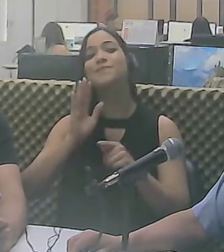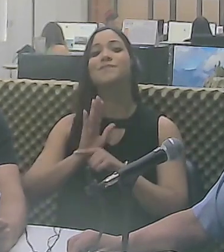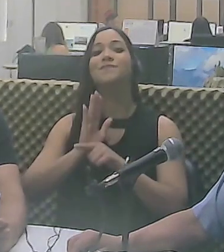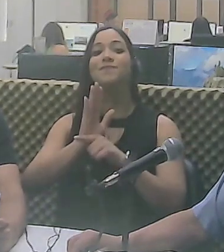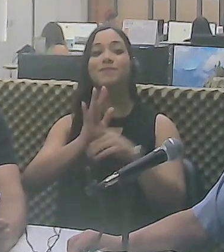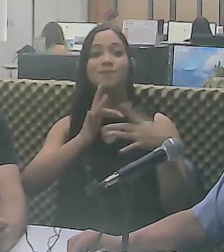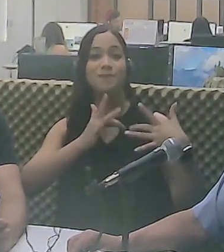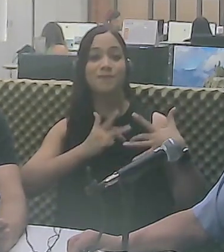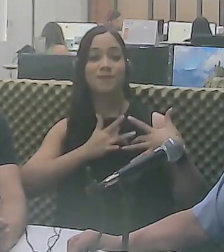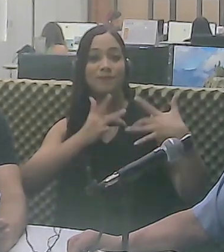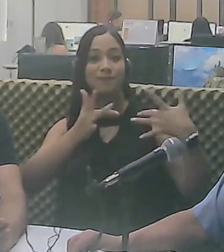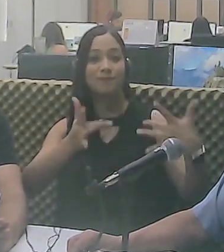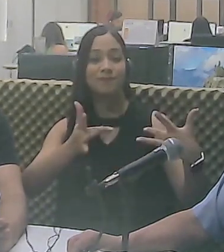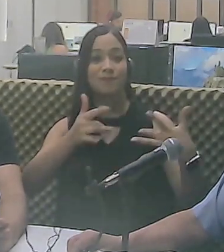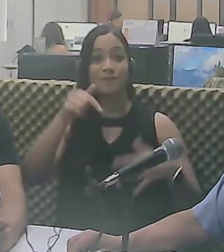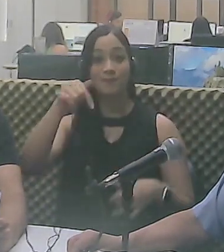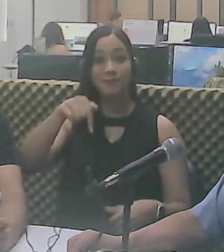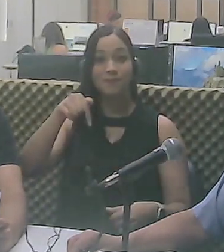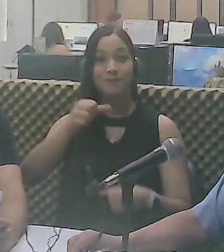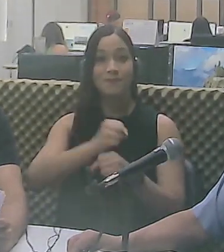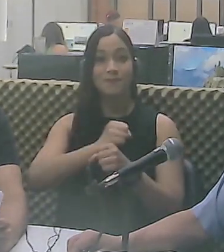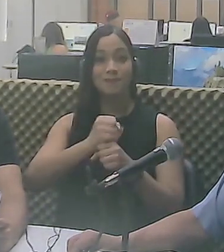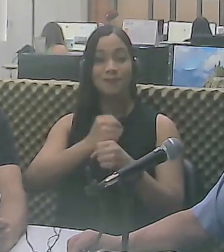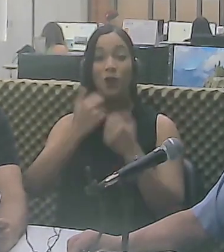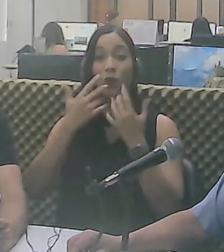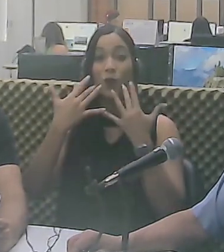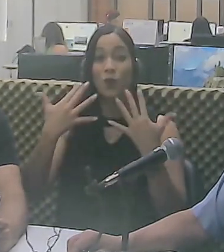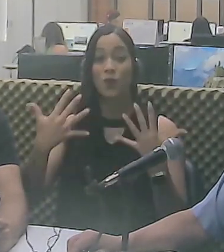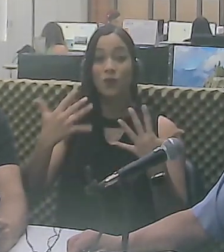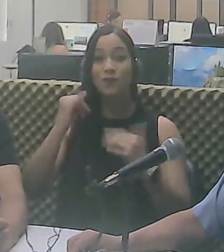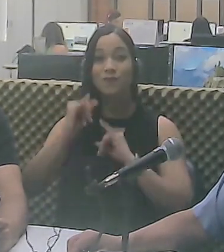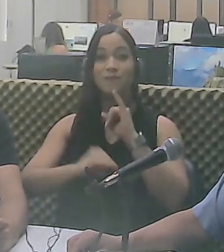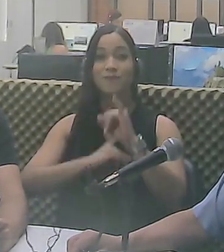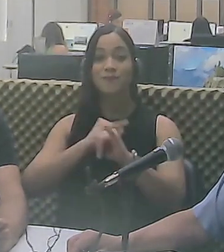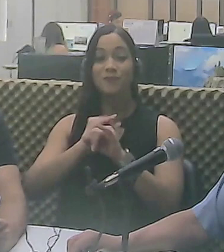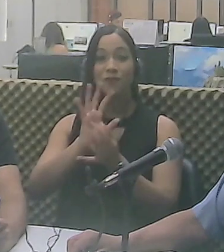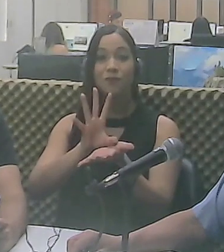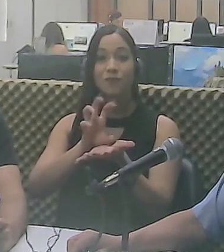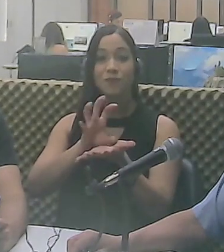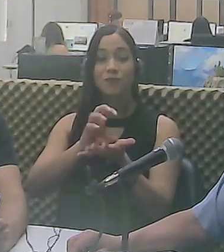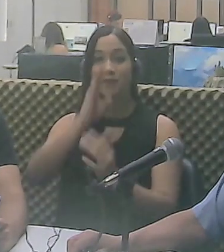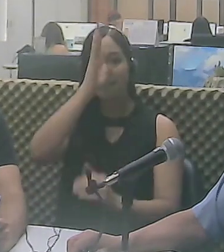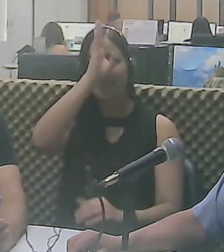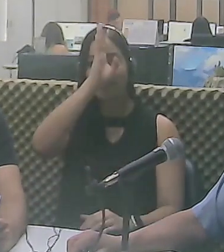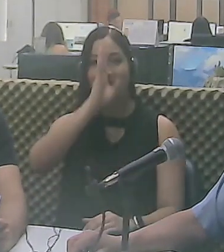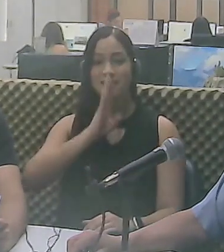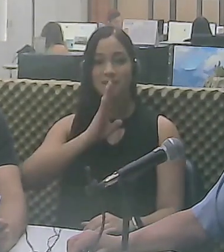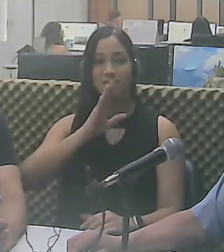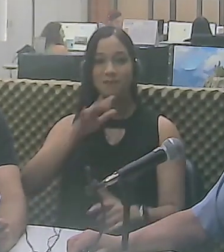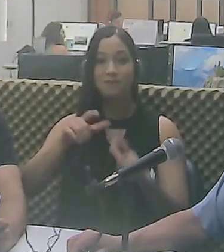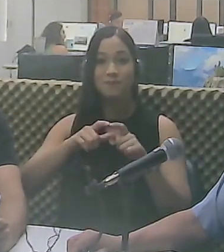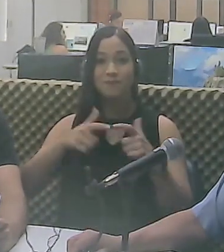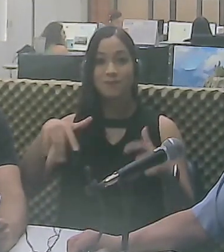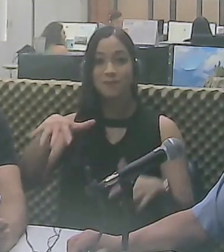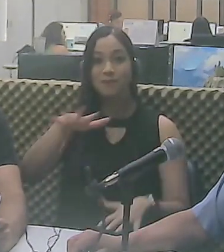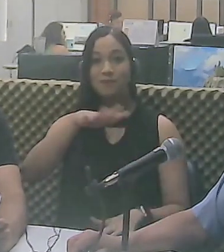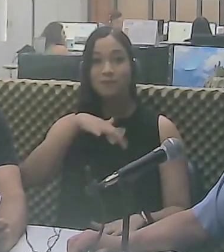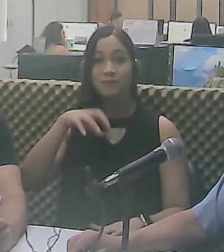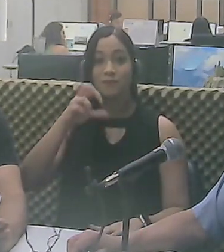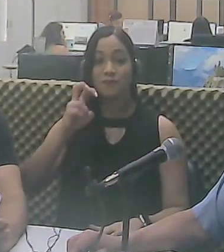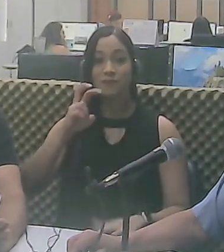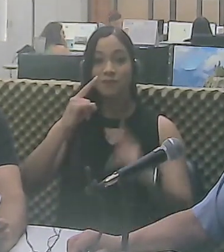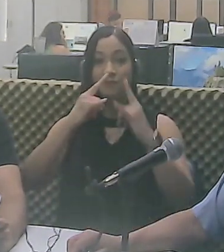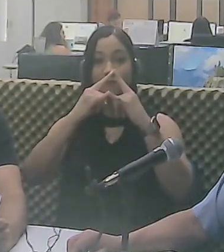de voluntários neste ano uma novidade é a internet wi-fi grátis o amplo espaço conta com cinco